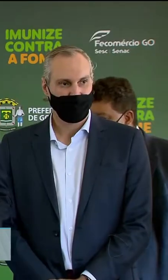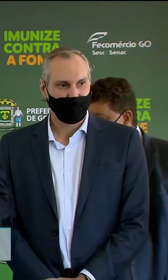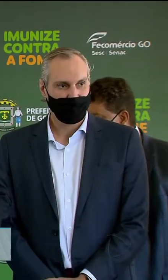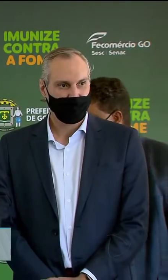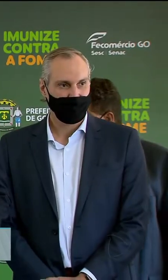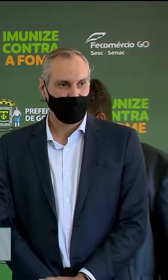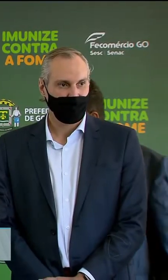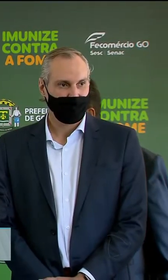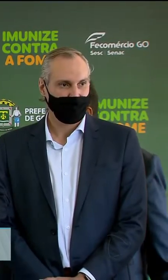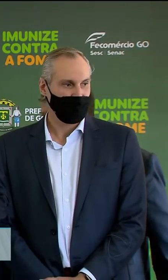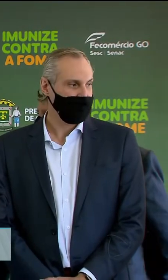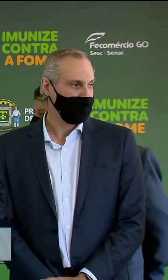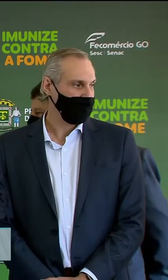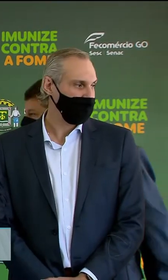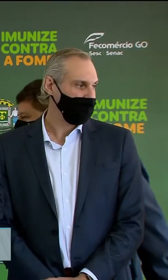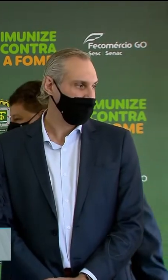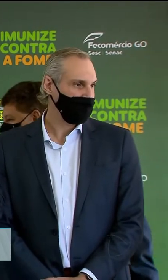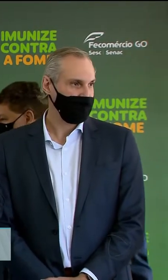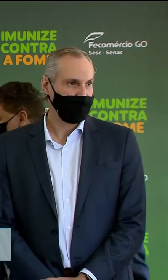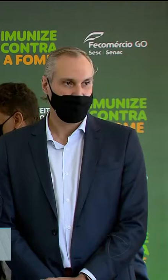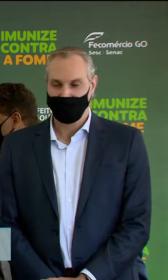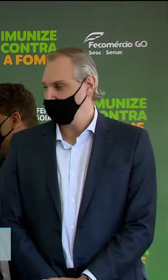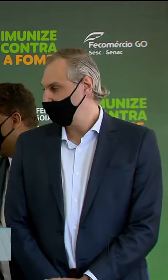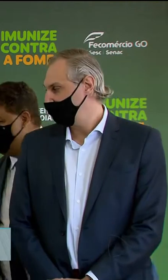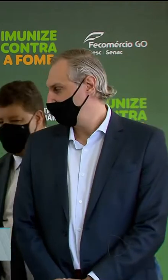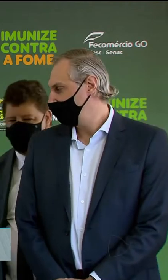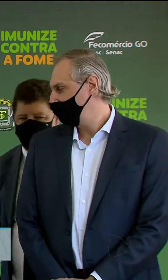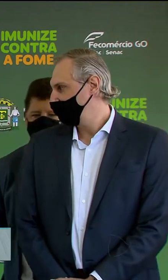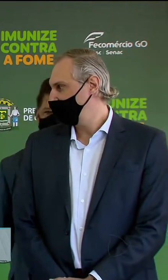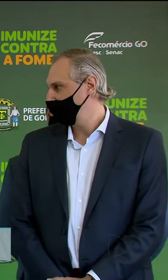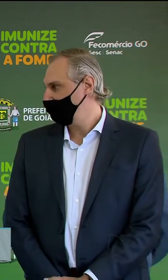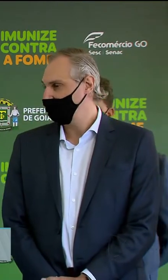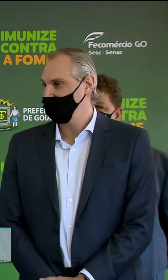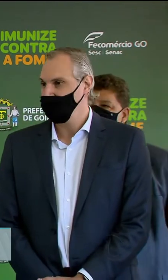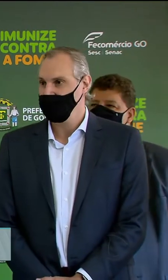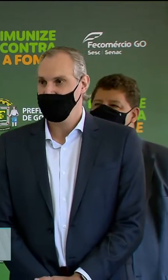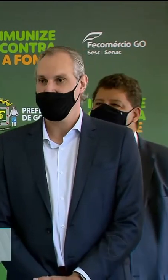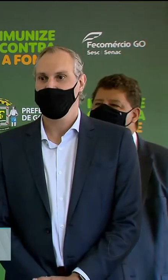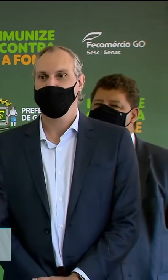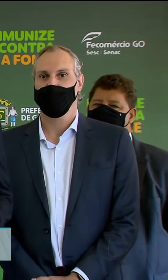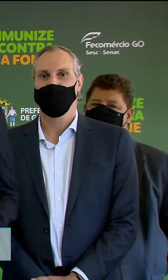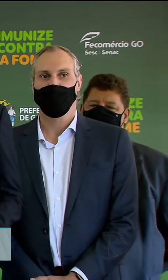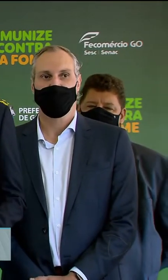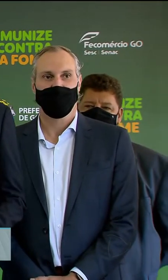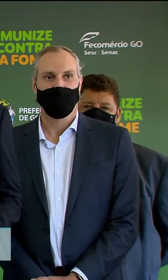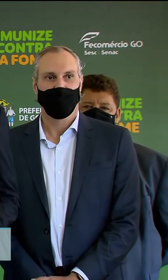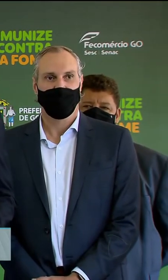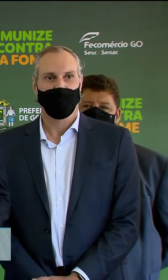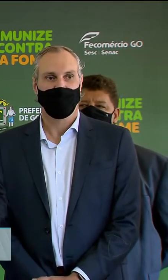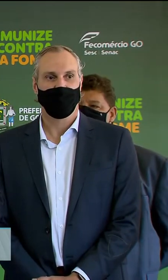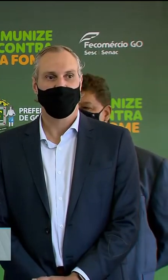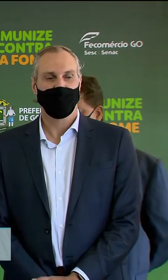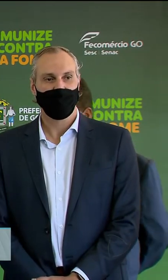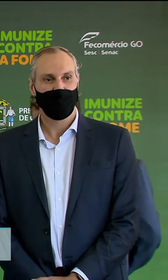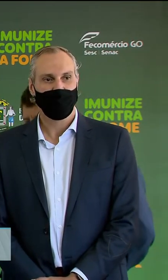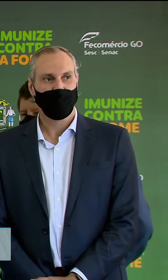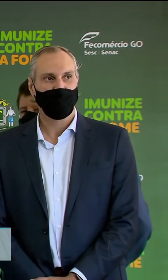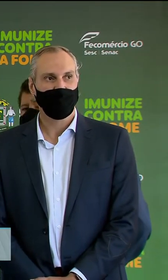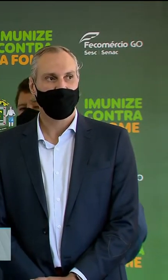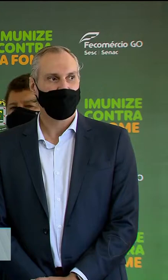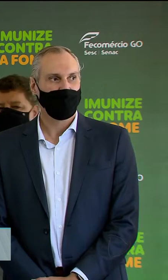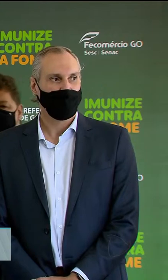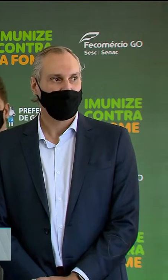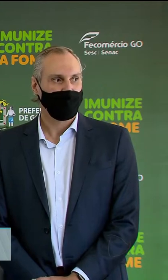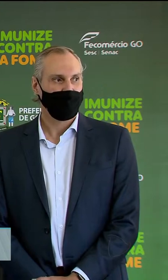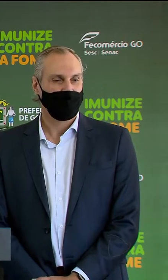O presidente do Sindiposto, que esteve no evento representando a Fecomércio e o Mesa Brasil, explicou essa união com o poder